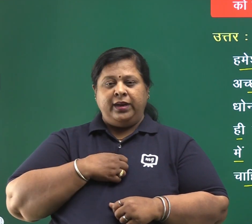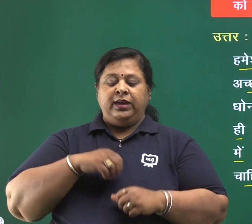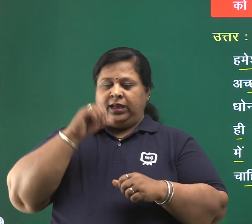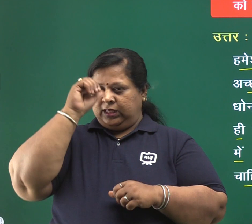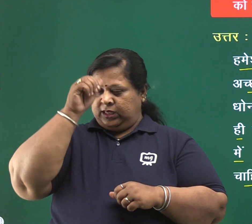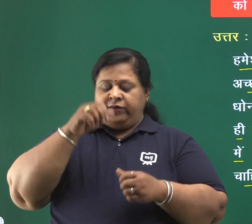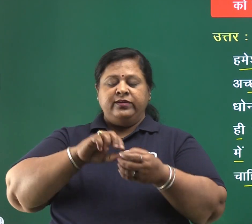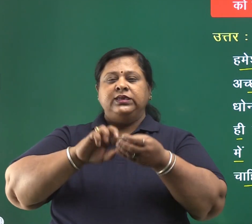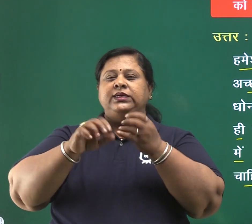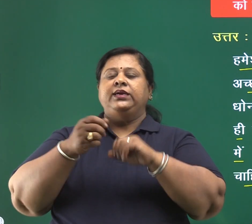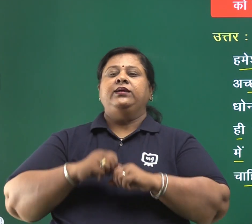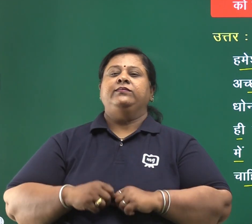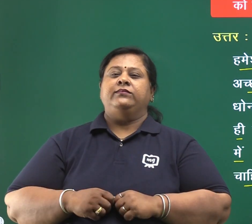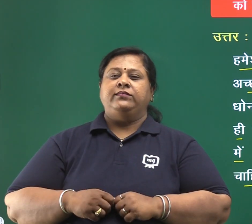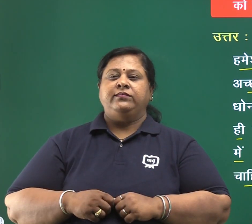विषय की